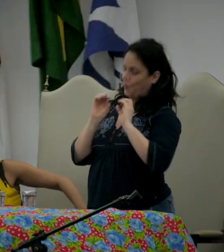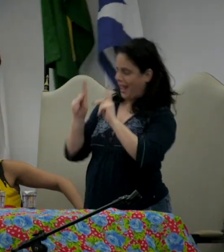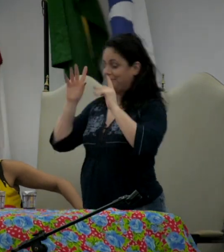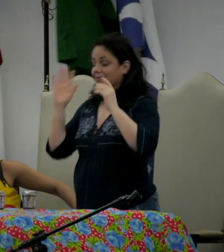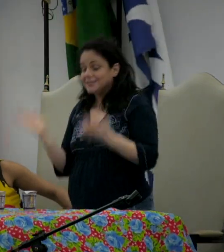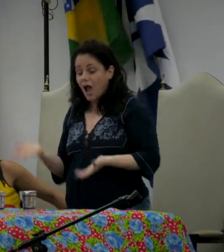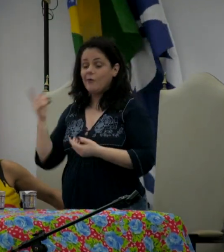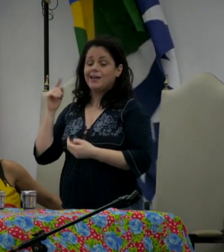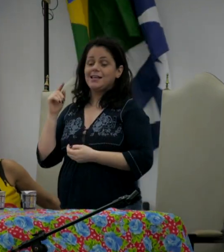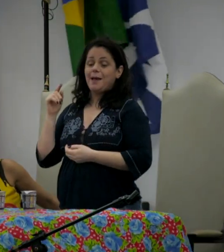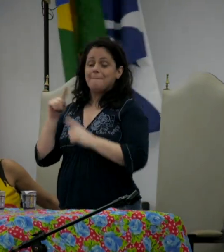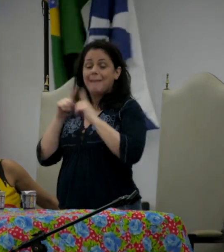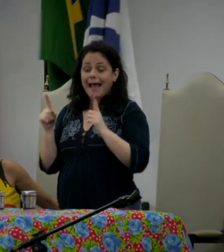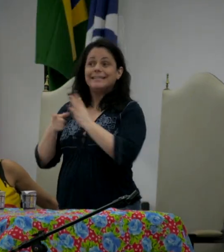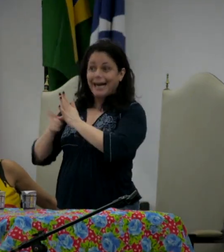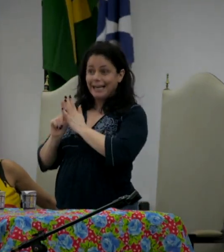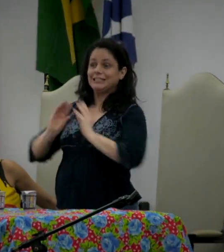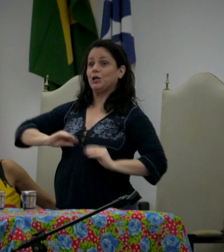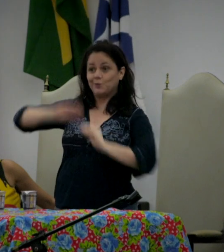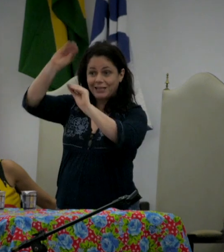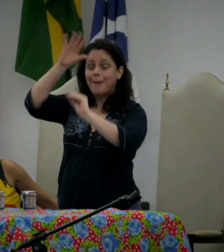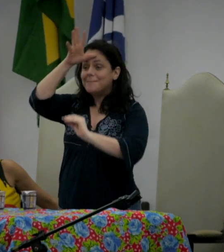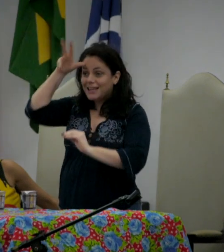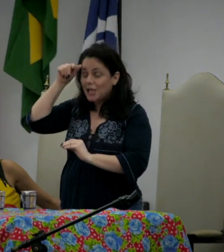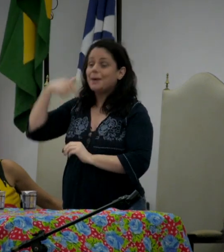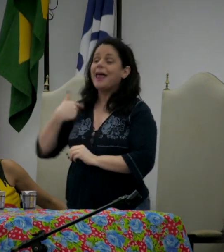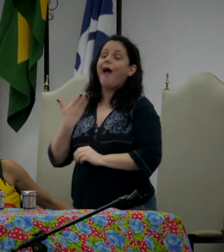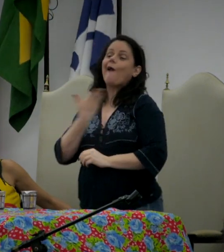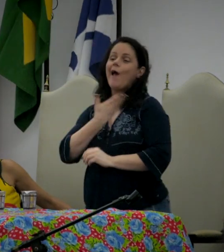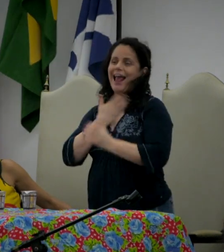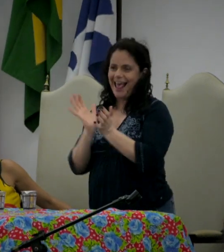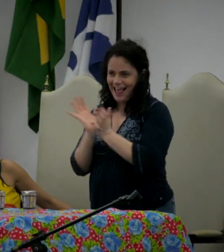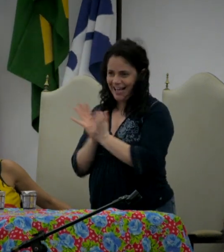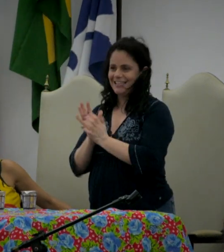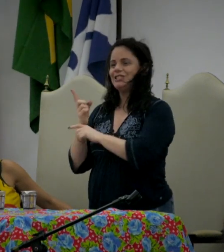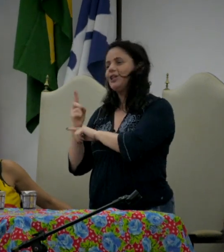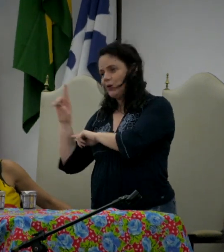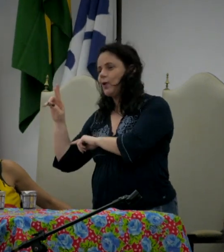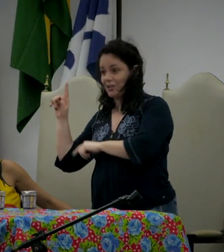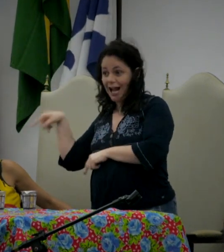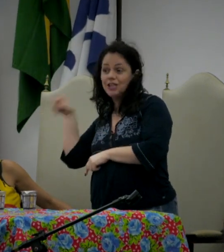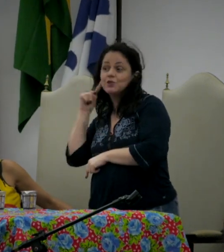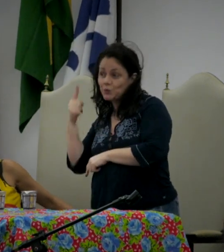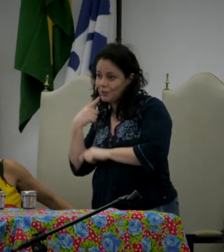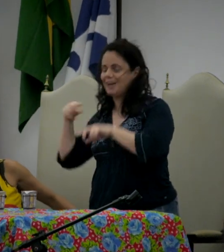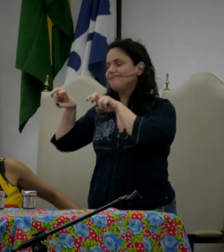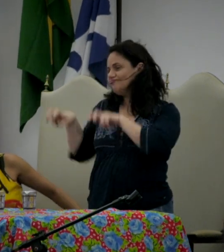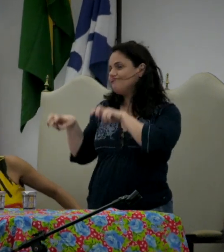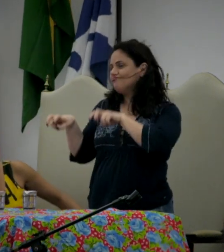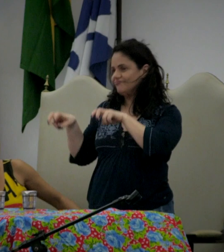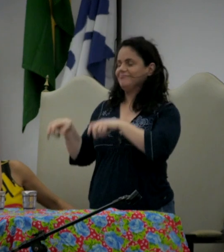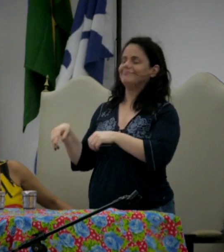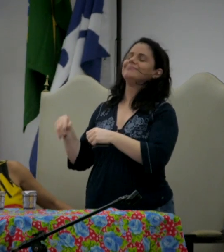lá eu tive meu primeiro filho, ok. Mas, antes da minha mudança para Manaus, eu tive uma colega do doutorado,